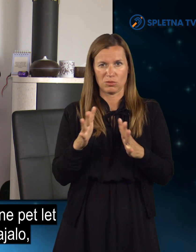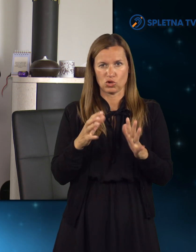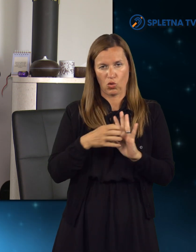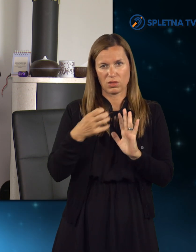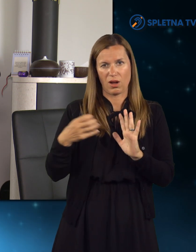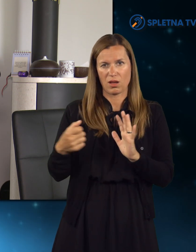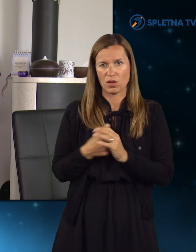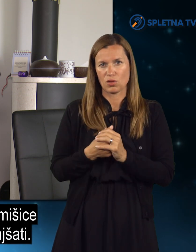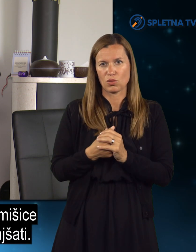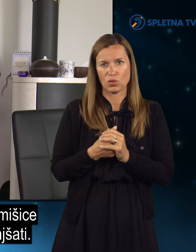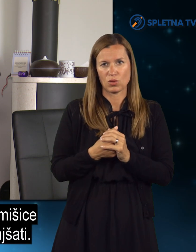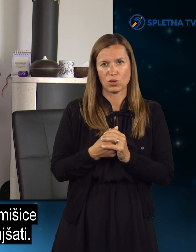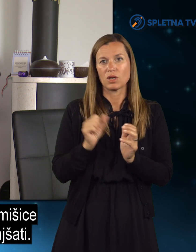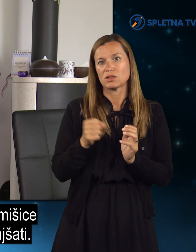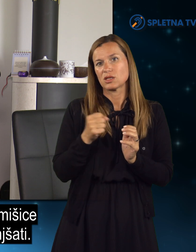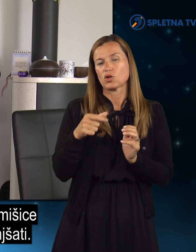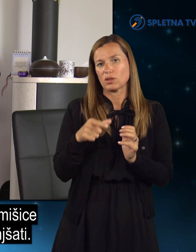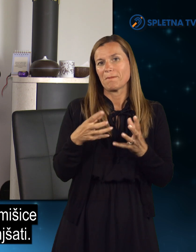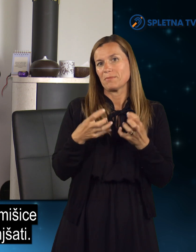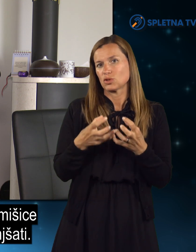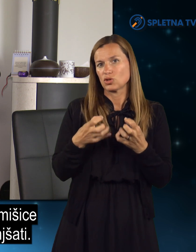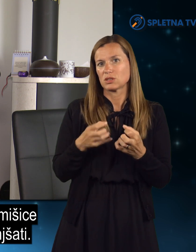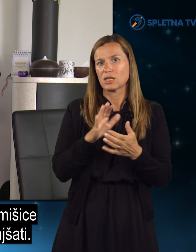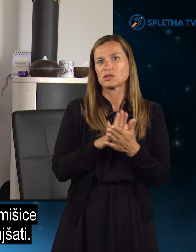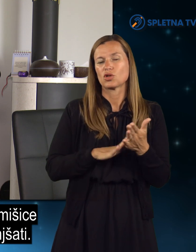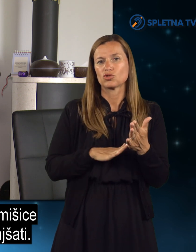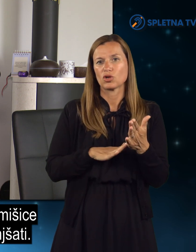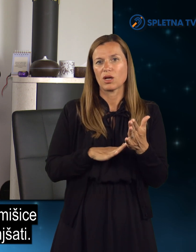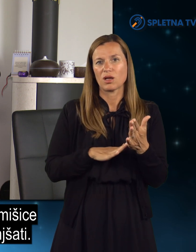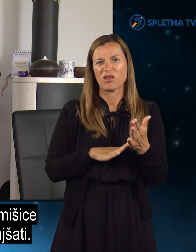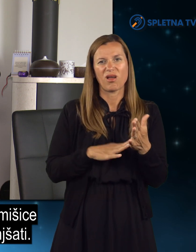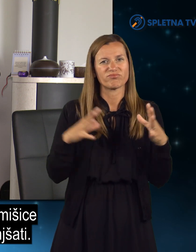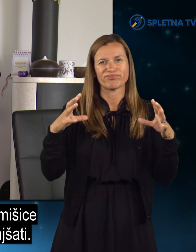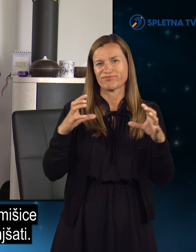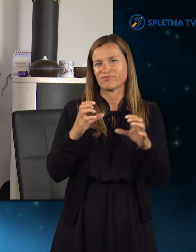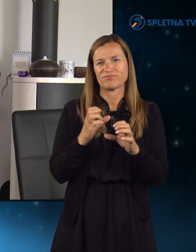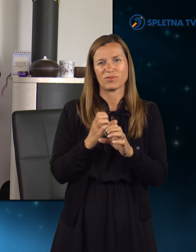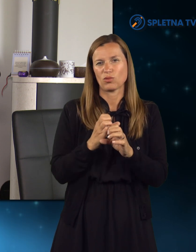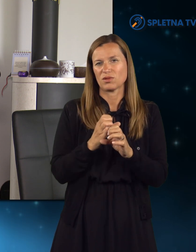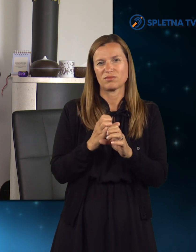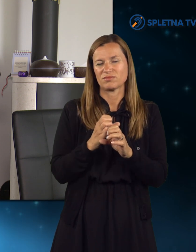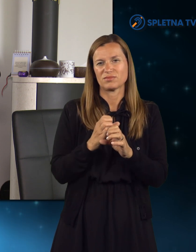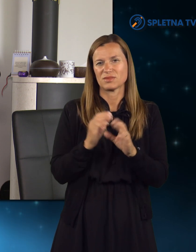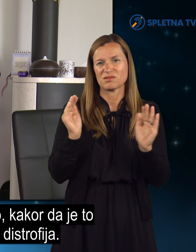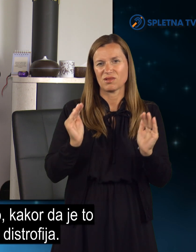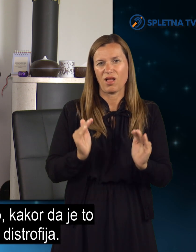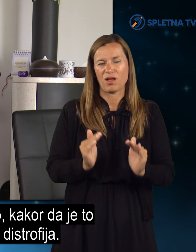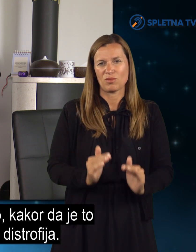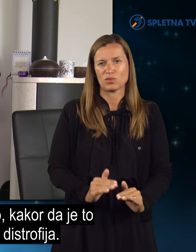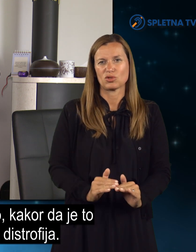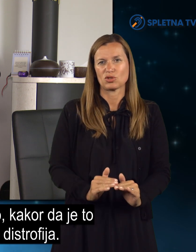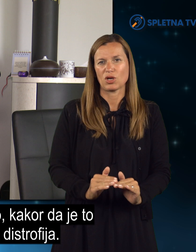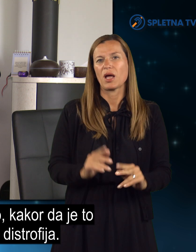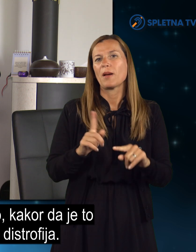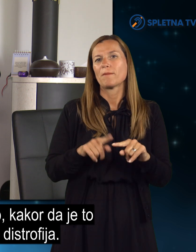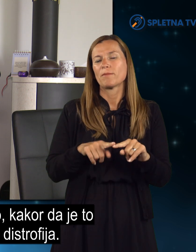trajalo, da so te mišice začele pač atrofirati. In potem s tem je bilo